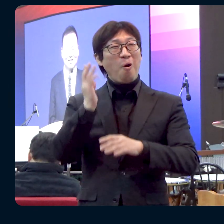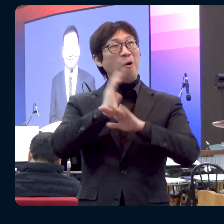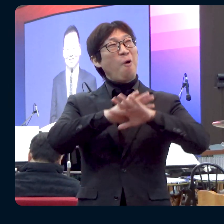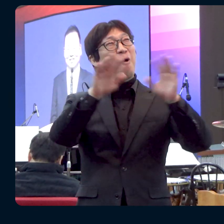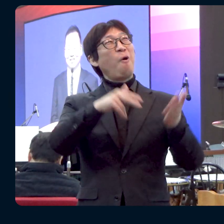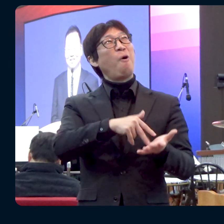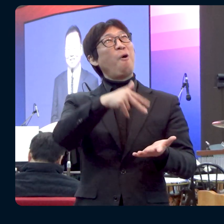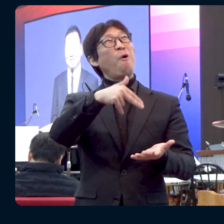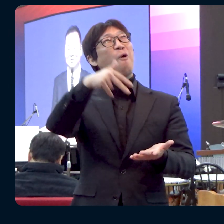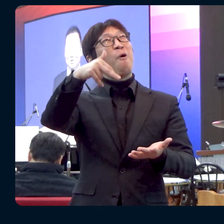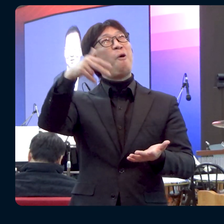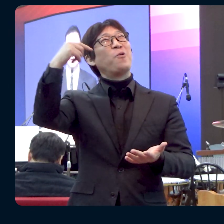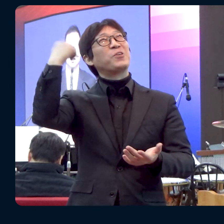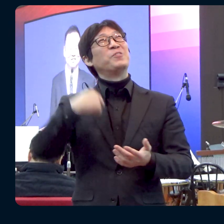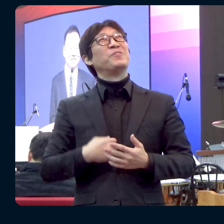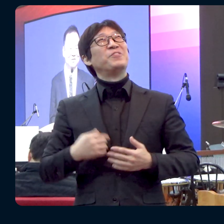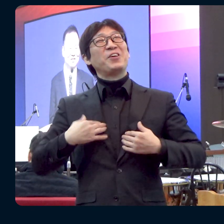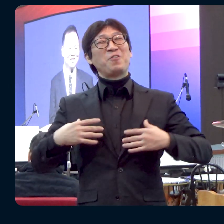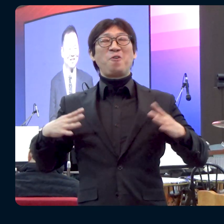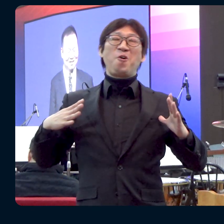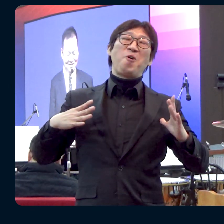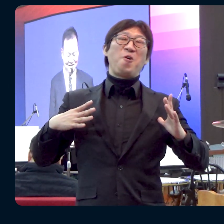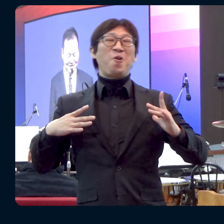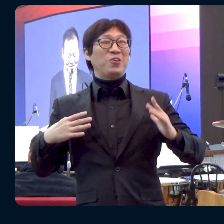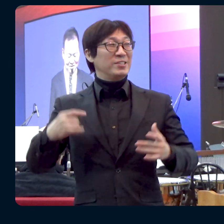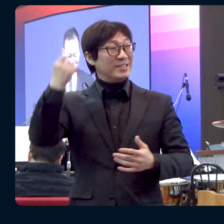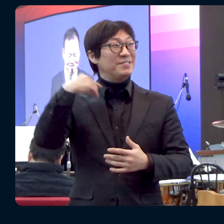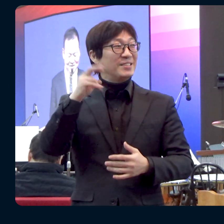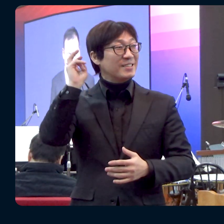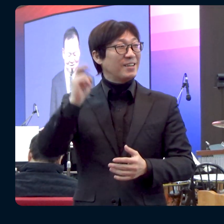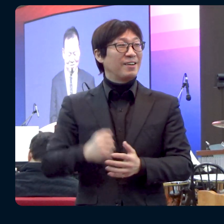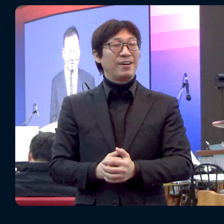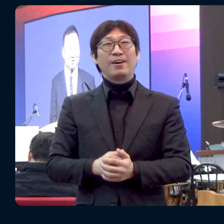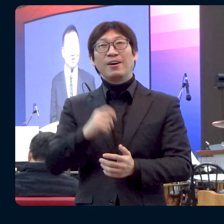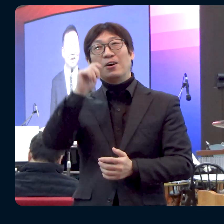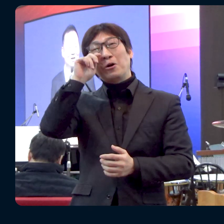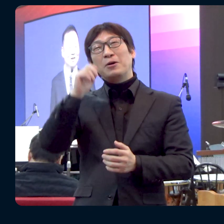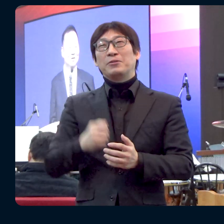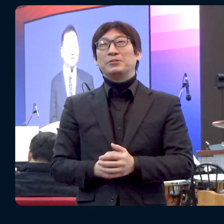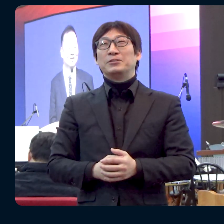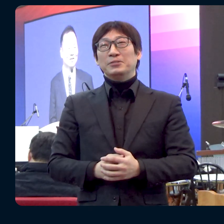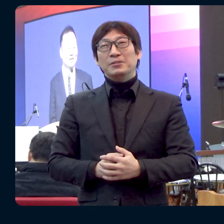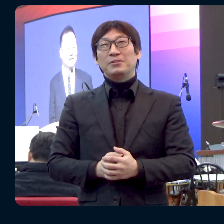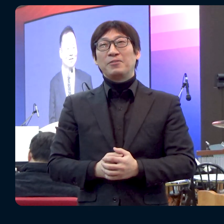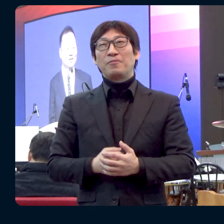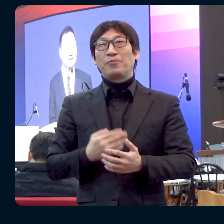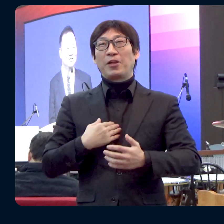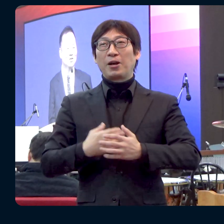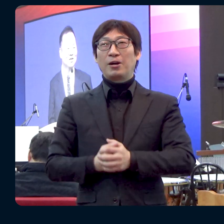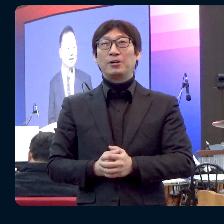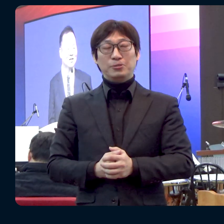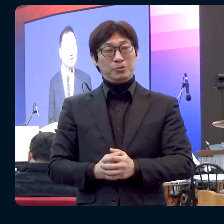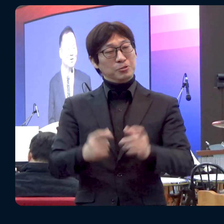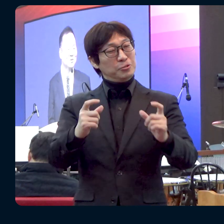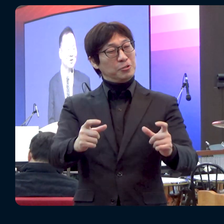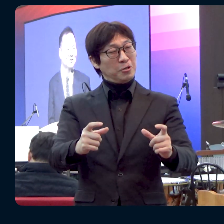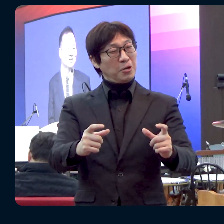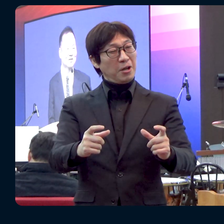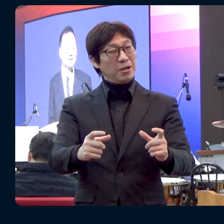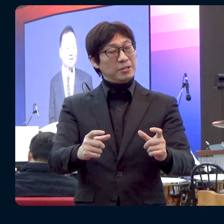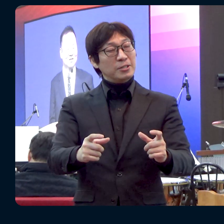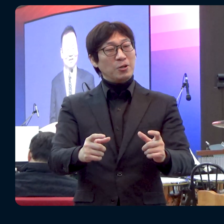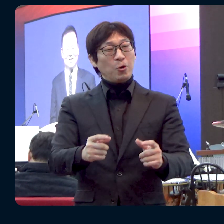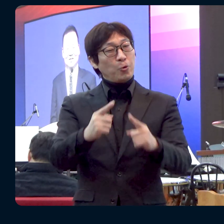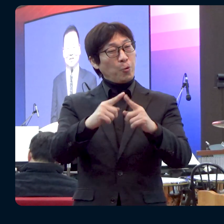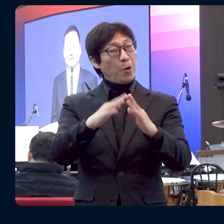그래, 내가 이 정도는 되는 사람이지. 그러면서 내가 이 지역에 내가 개척을